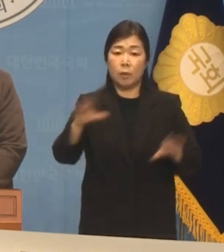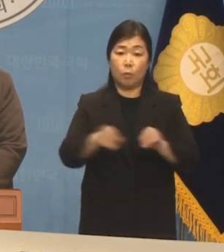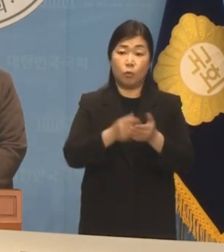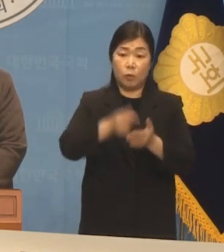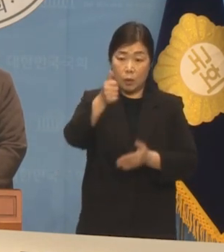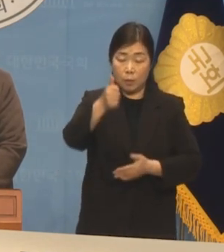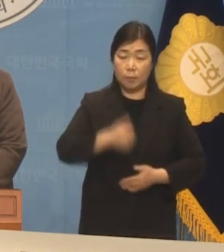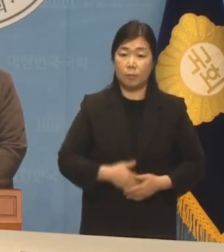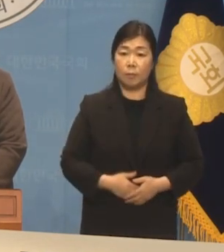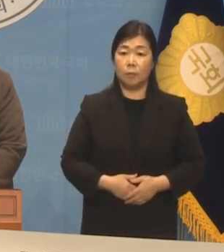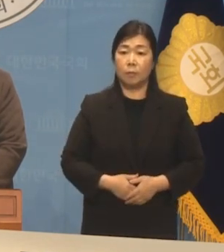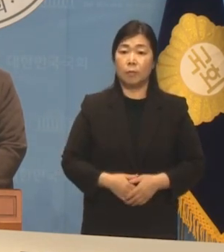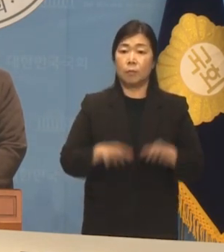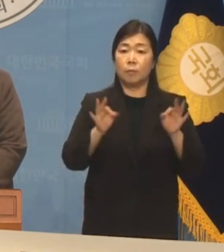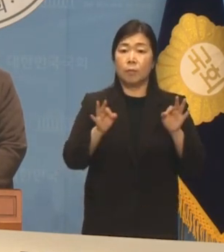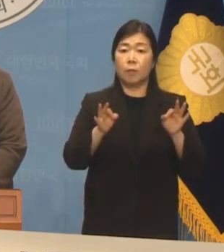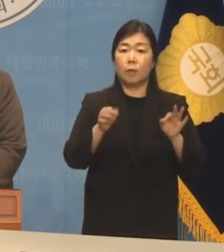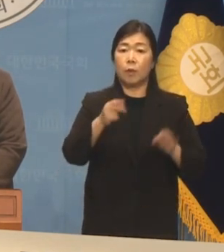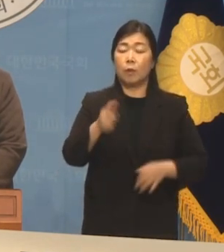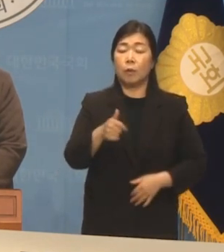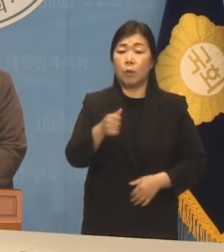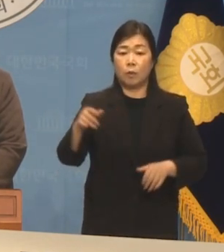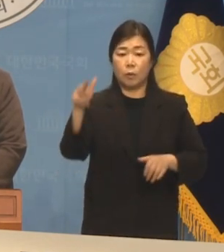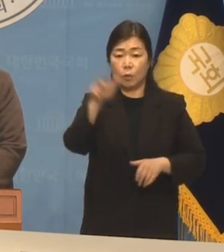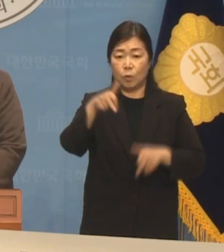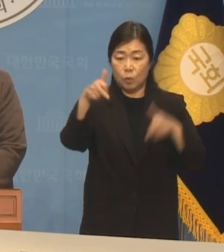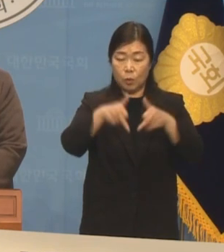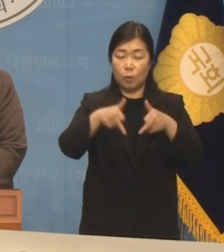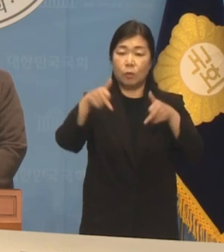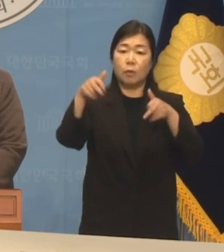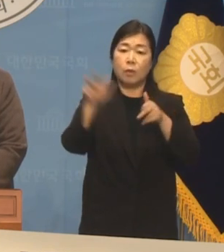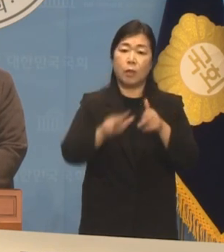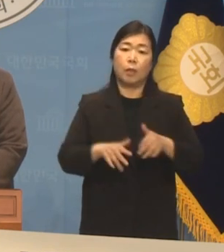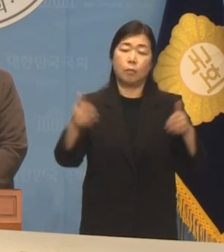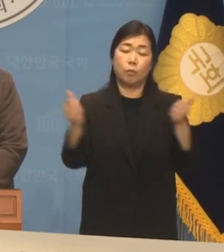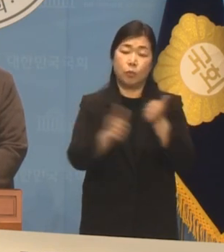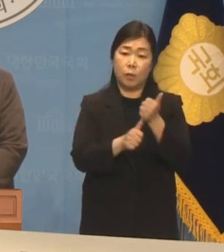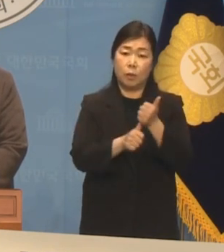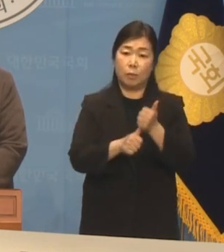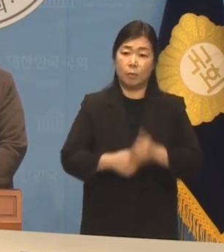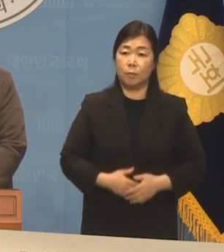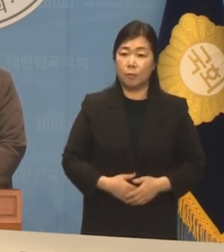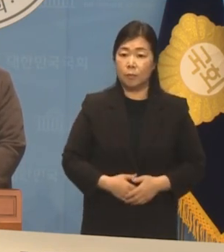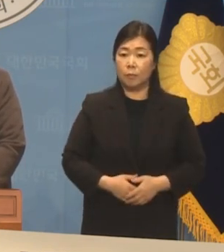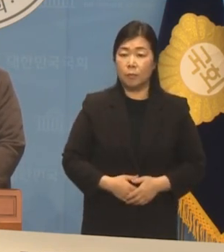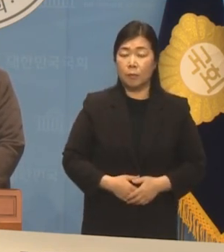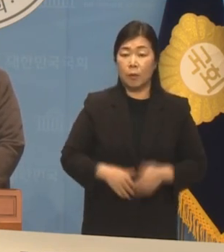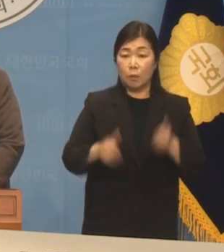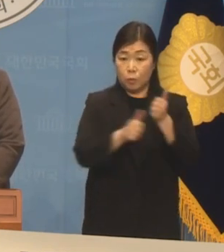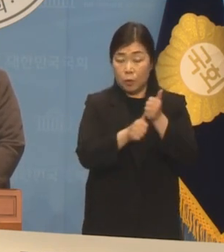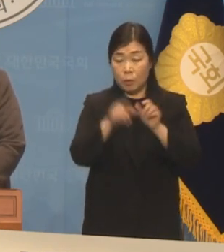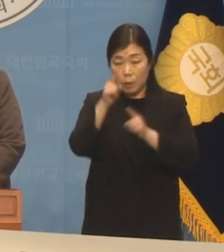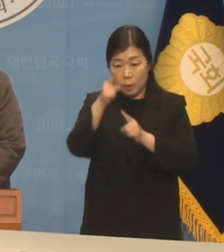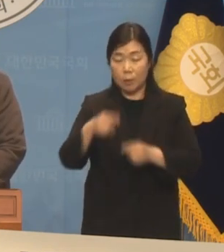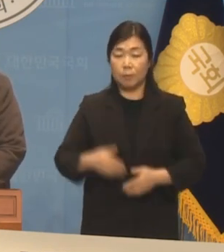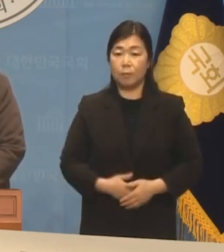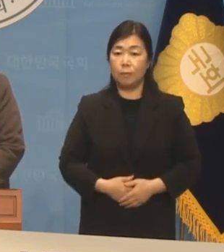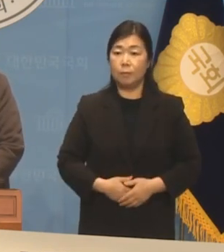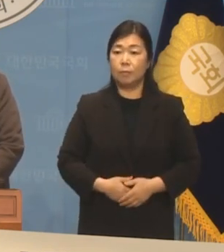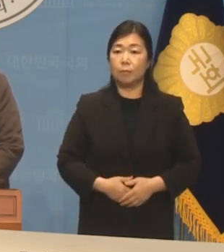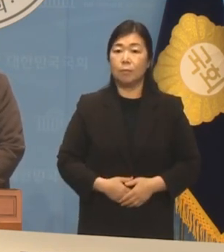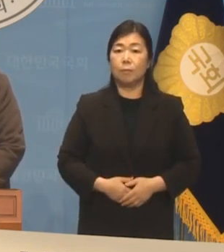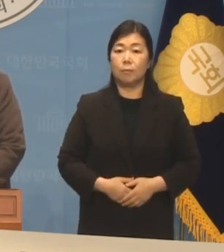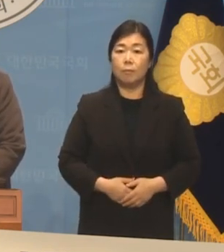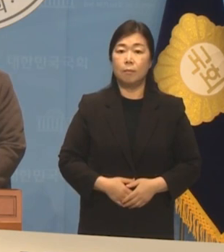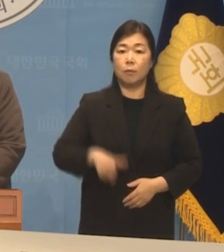오셨습니다 김현덕 전국 장애인위원회 부위원장님 오셨습니다 이연배 전국 장애인위원회 부원장님 오셨습니다 아 아직